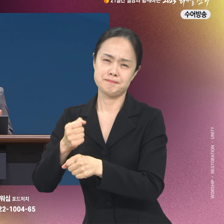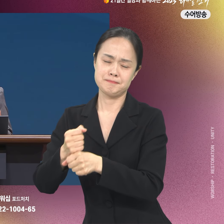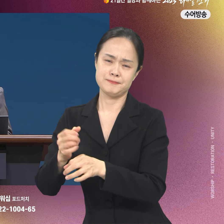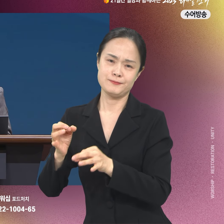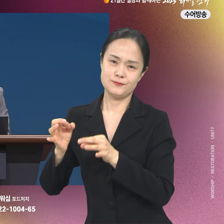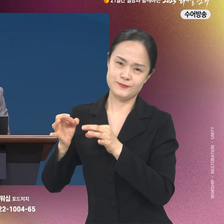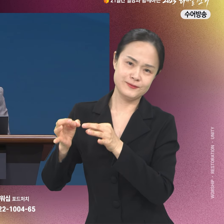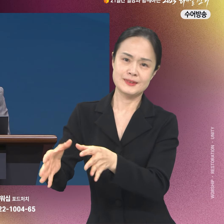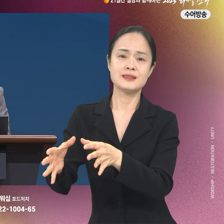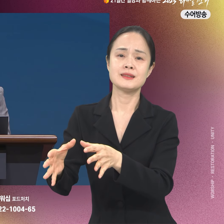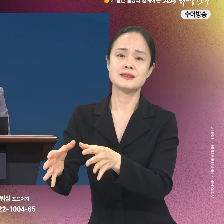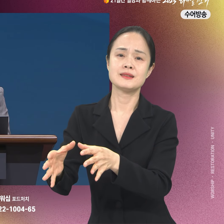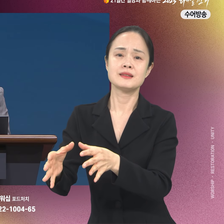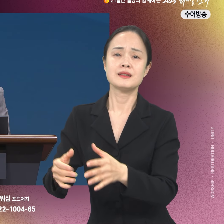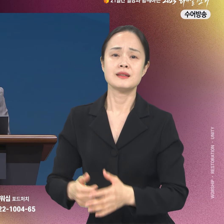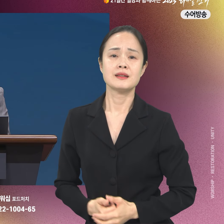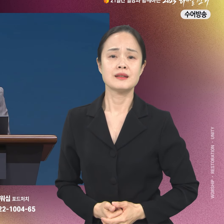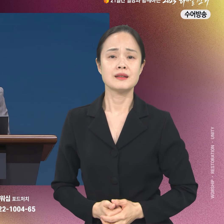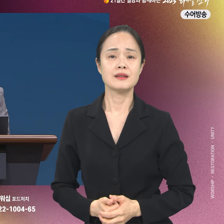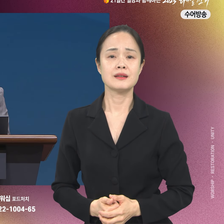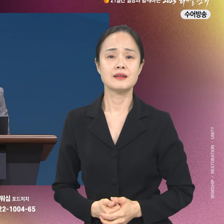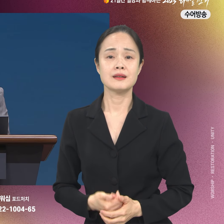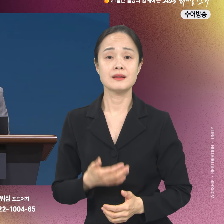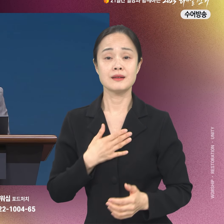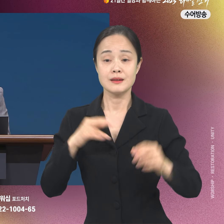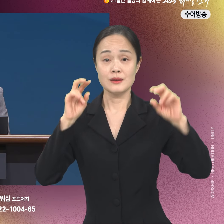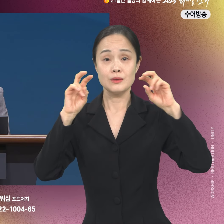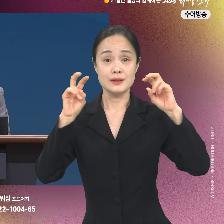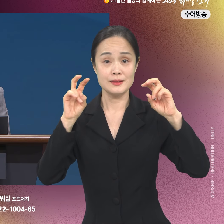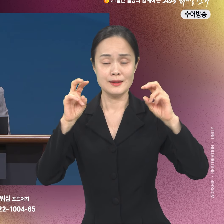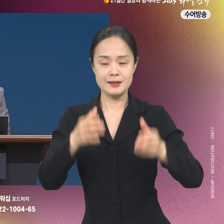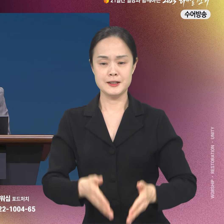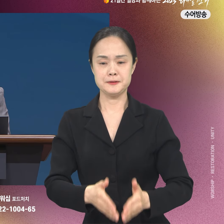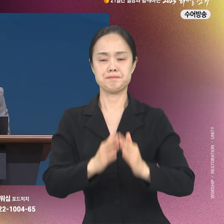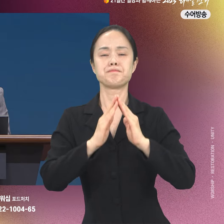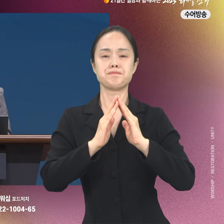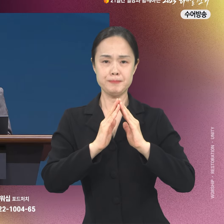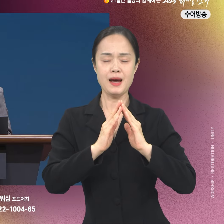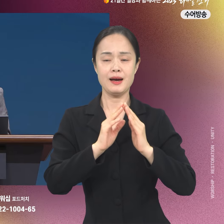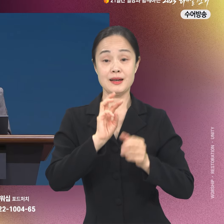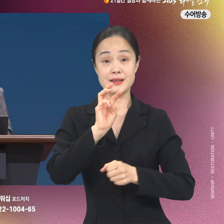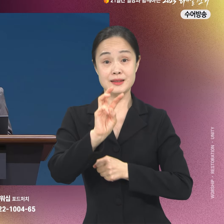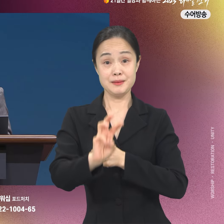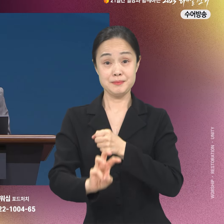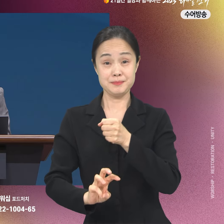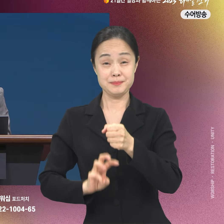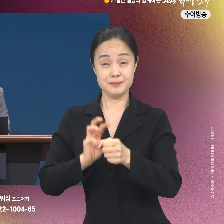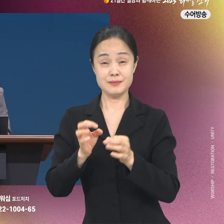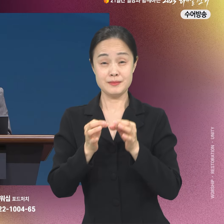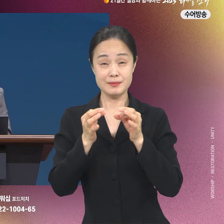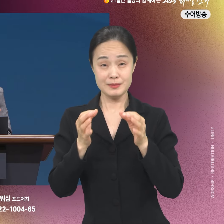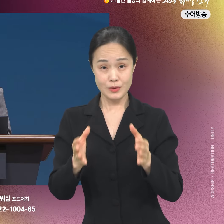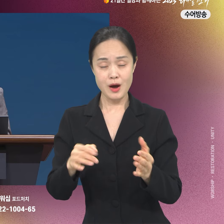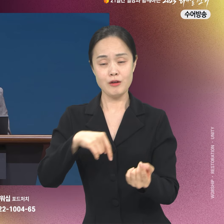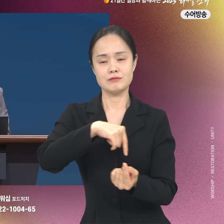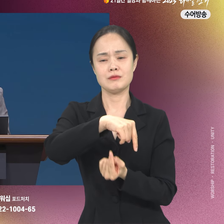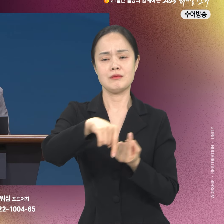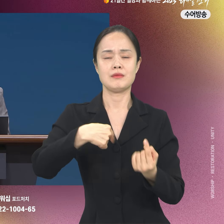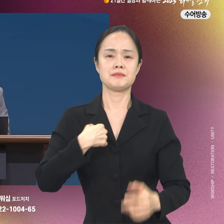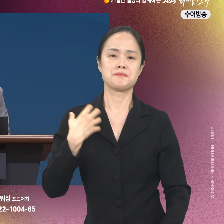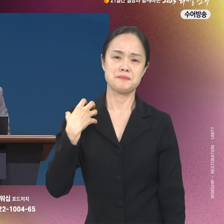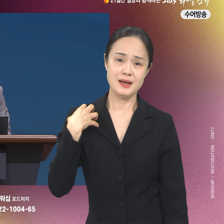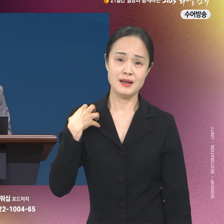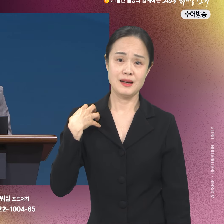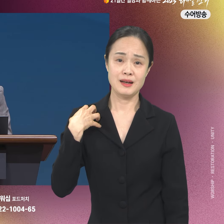제가 설립하고 30년 가까이 끌고 왔던 회사의 일대주주 지분을 그때 이제 지위를